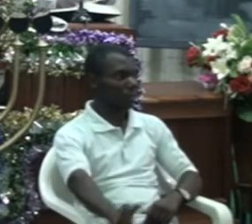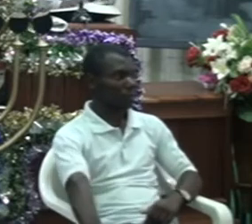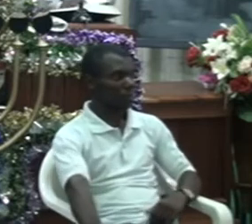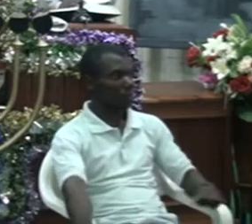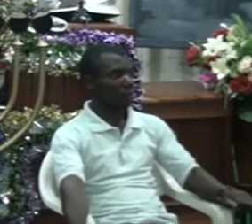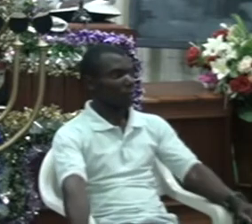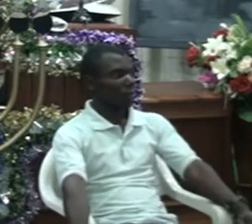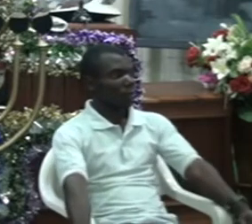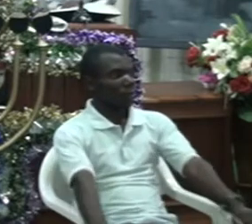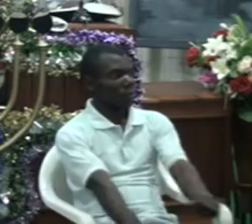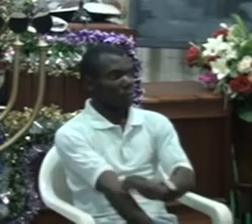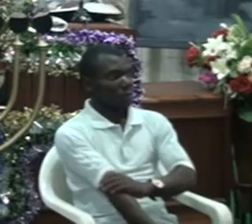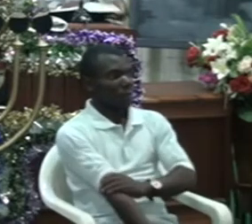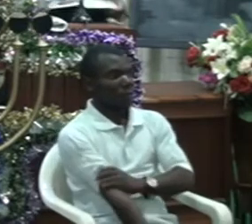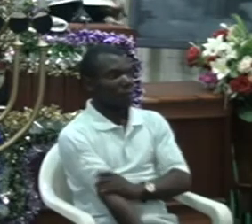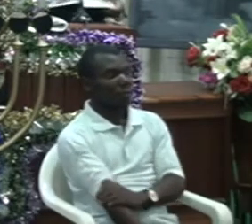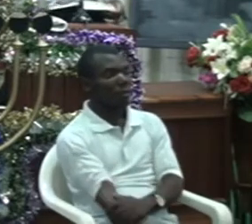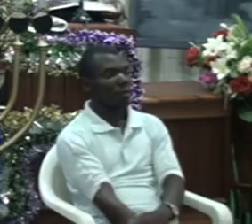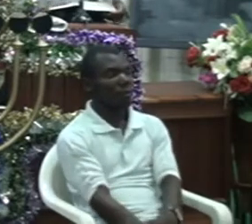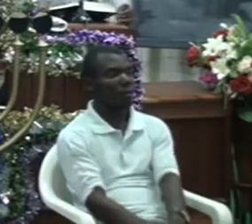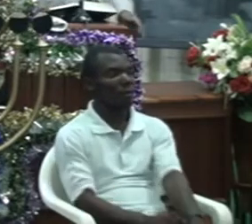37. Dépêchez-vous. Nasema. Ivi.